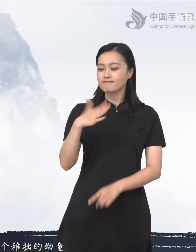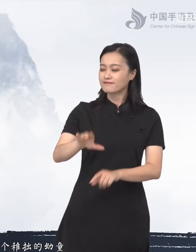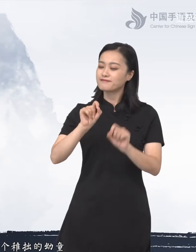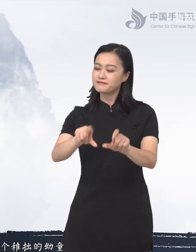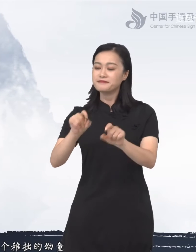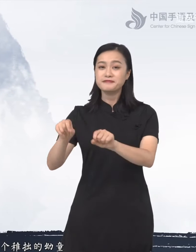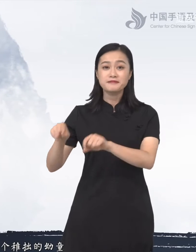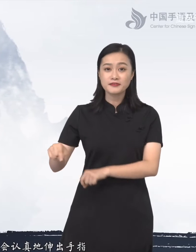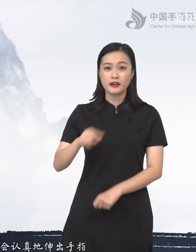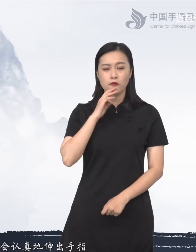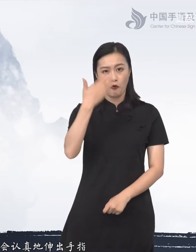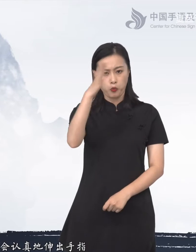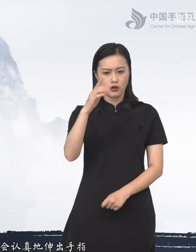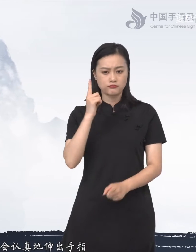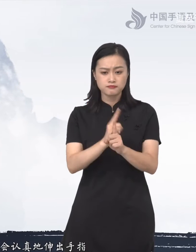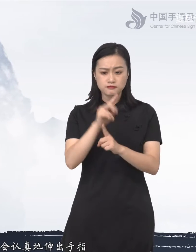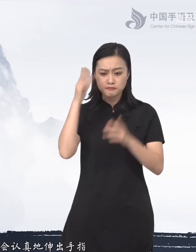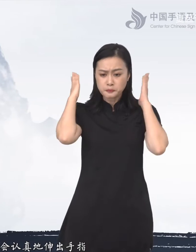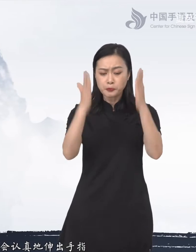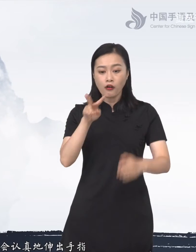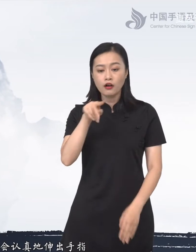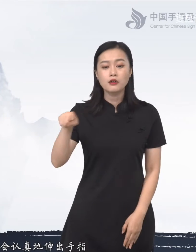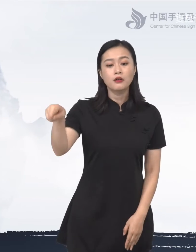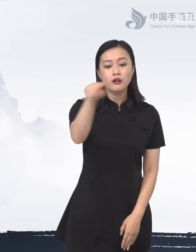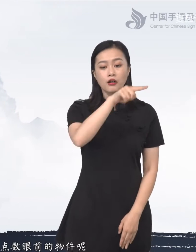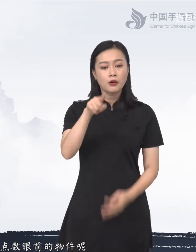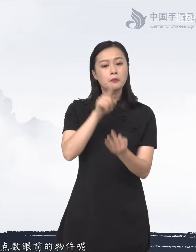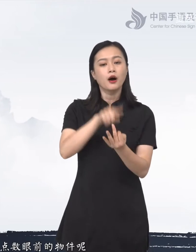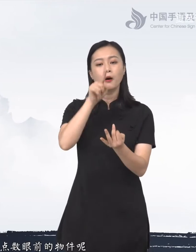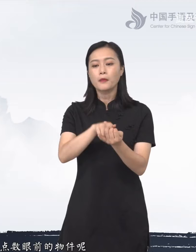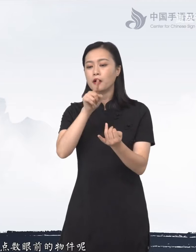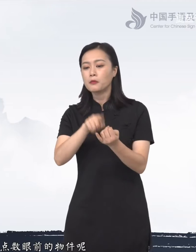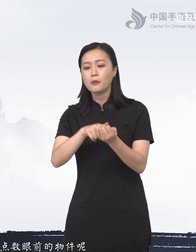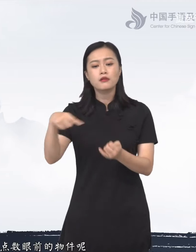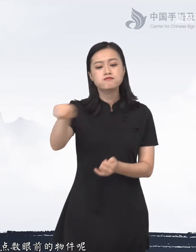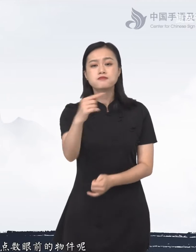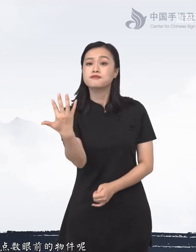的幼童是不是会认真地伸出手指一一来点数眼前的物件